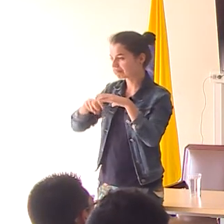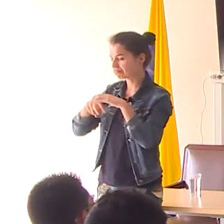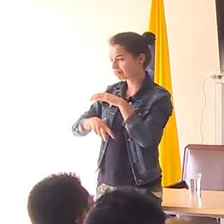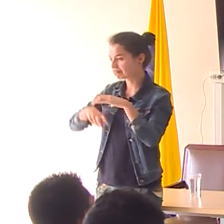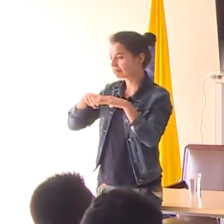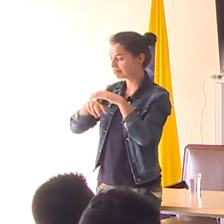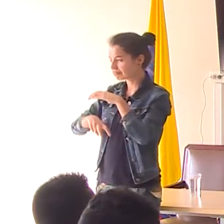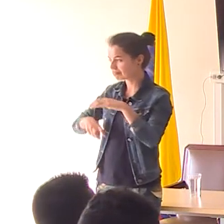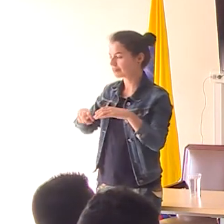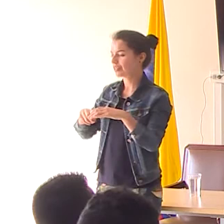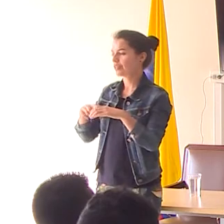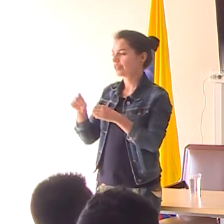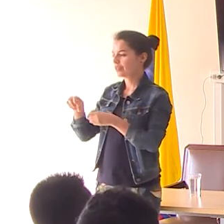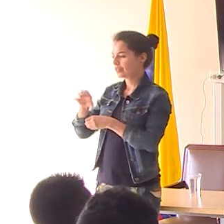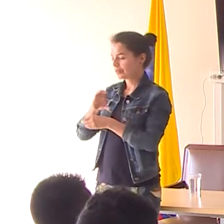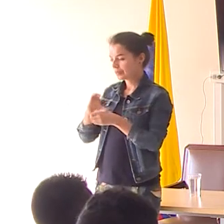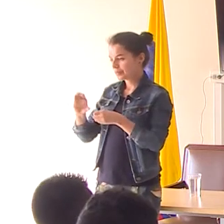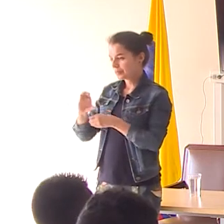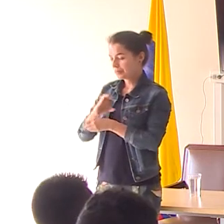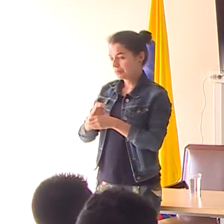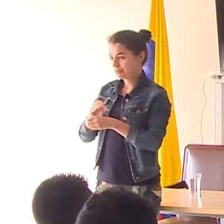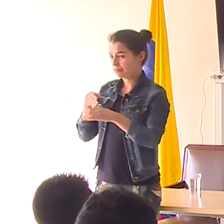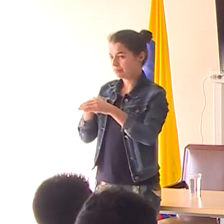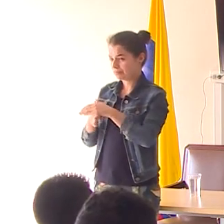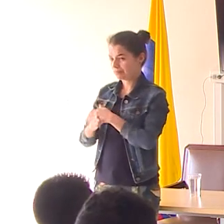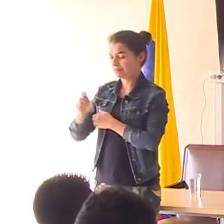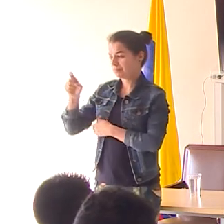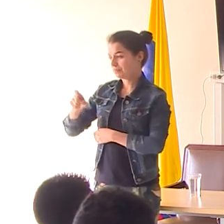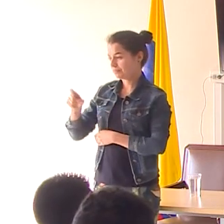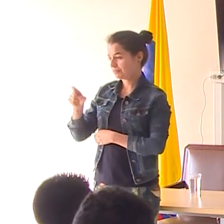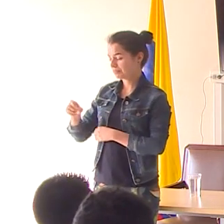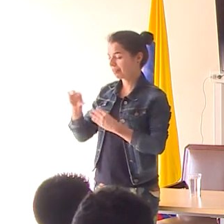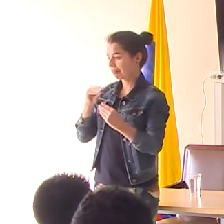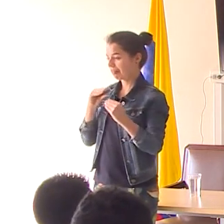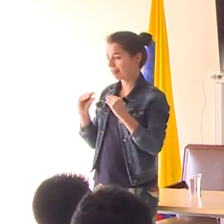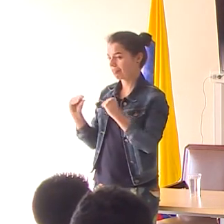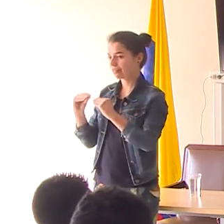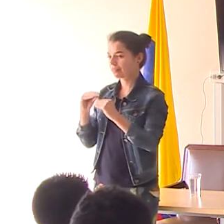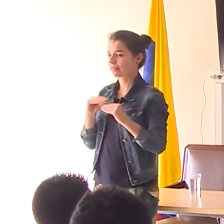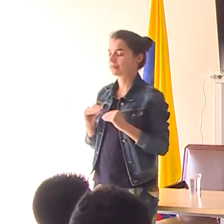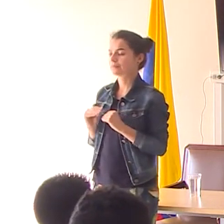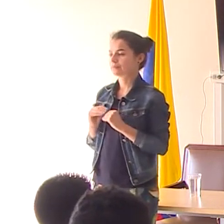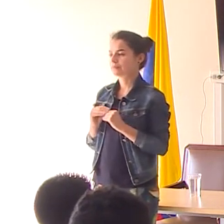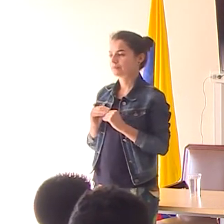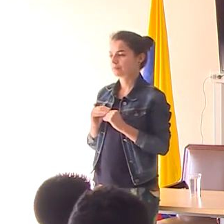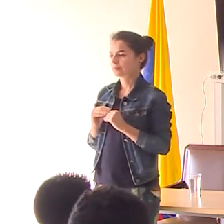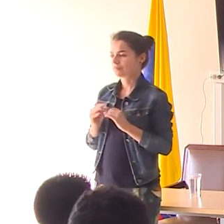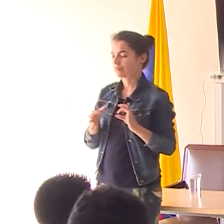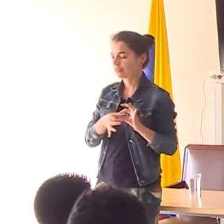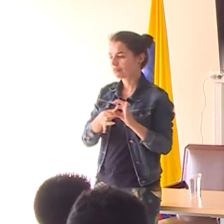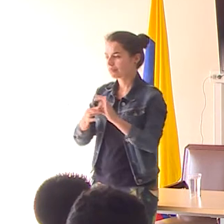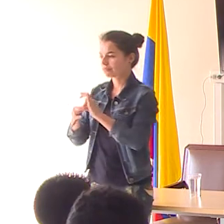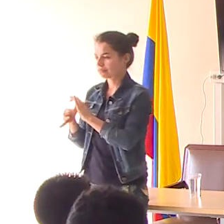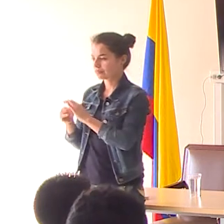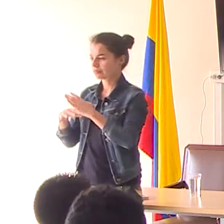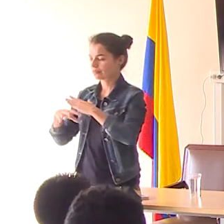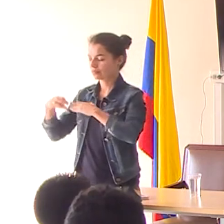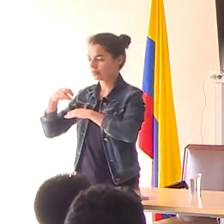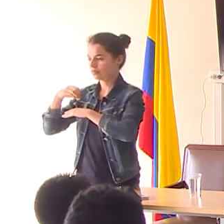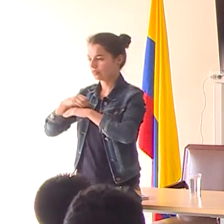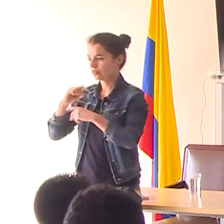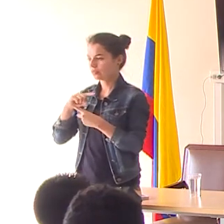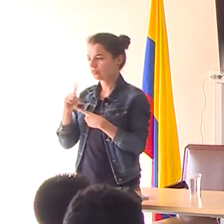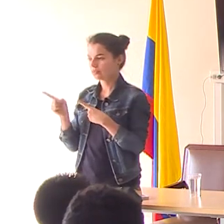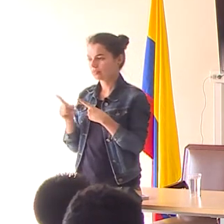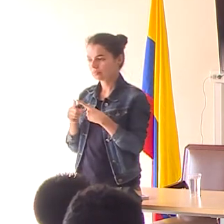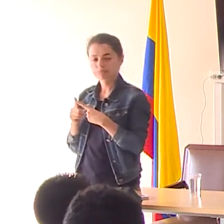es necesario empezar a abordar y está asociado básicamente a los siguientes fenómenos cárteles